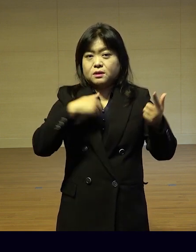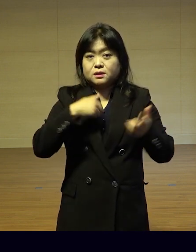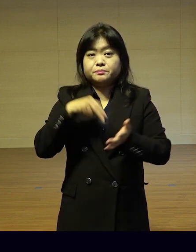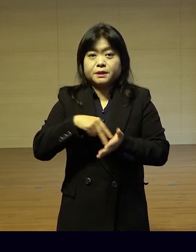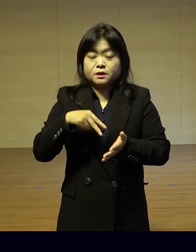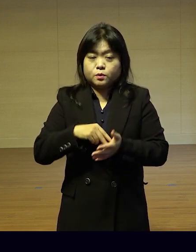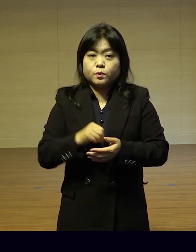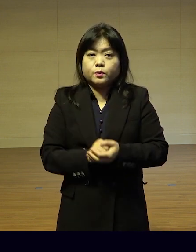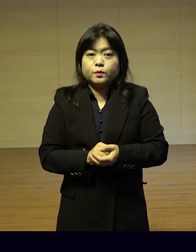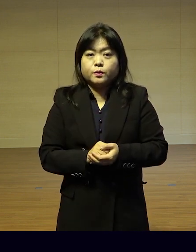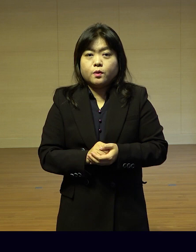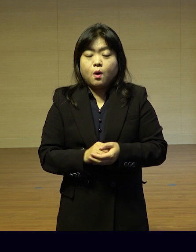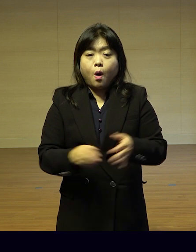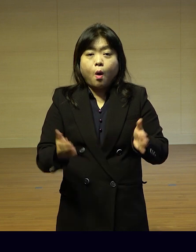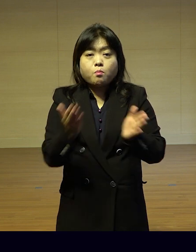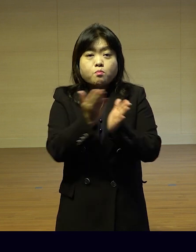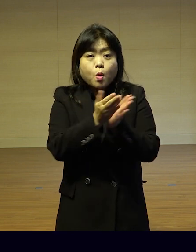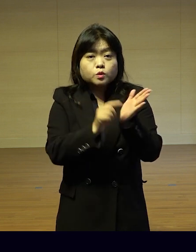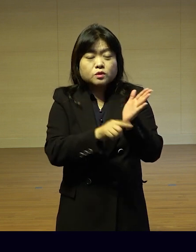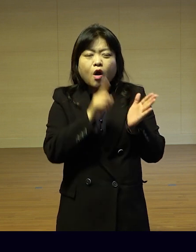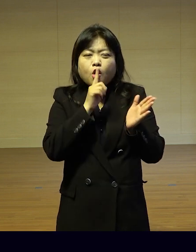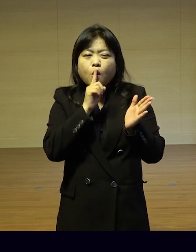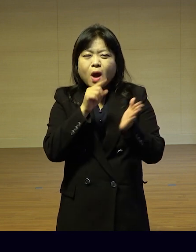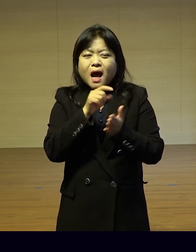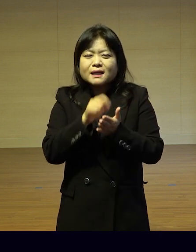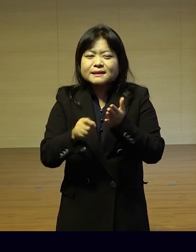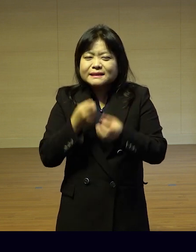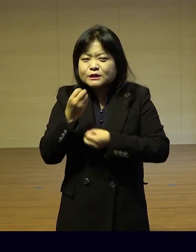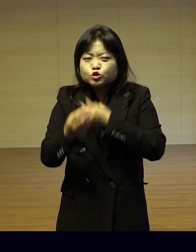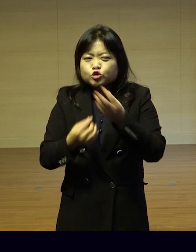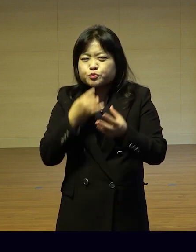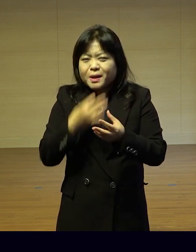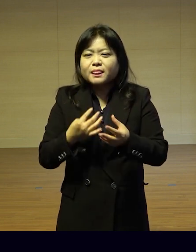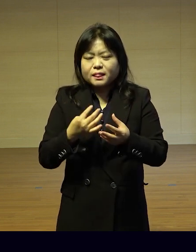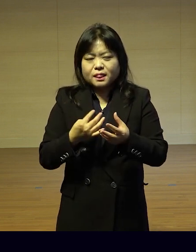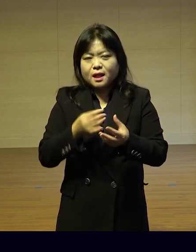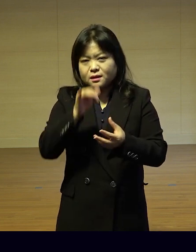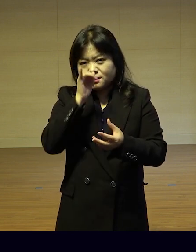입장에 있고요. 이 모순은 언어와 진술에 적용이 돼야 된다.